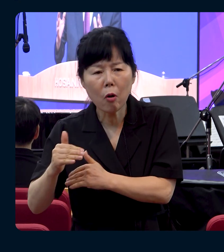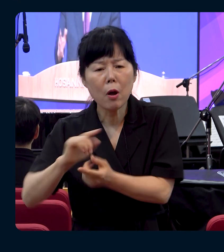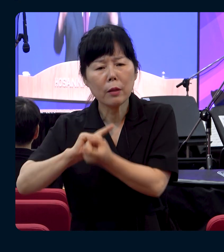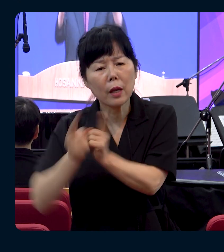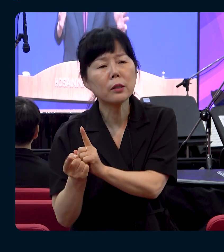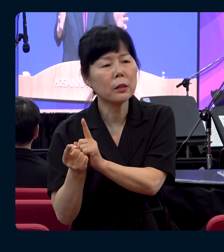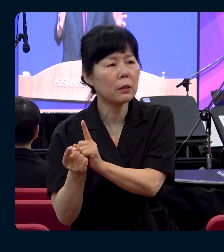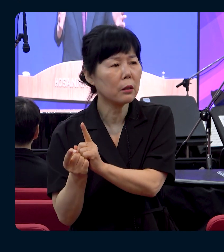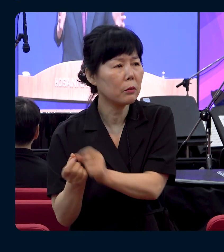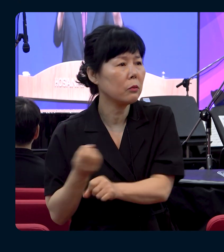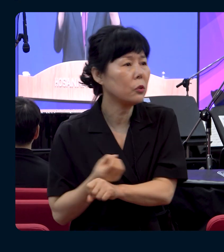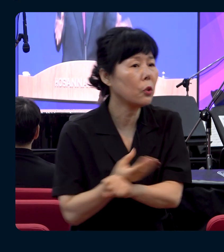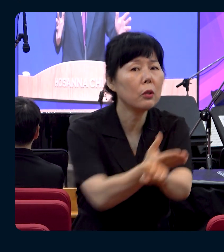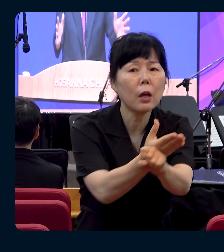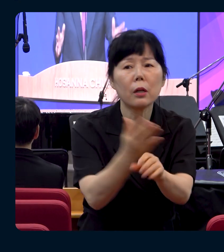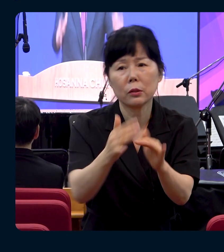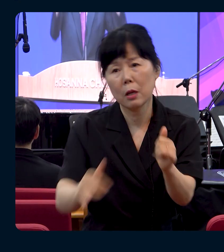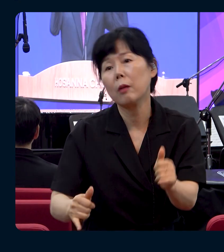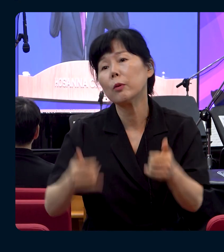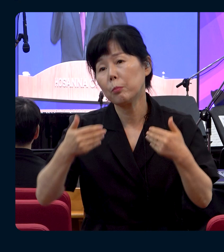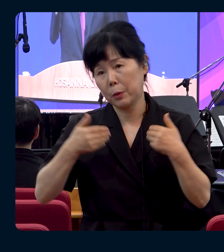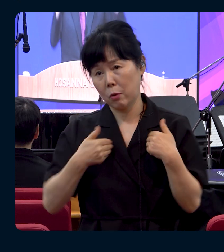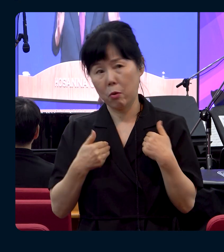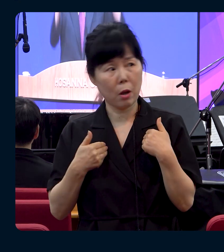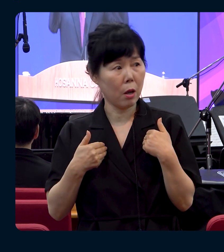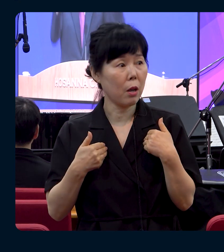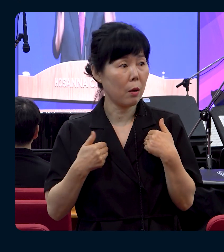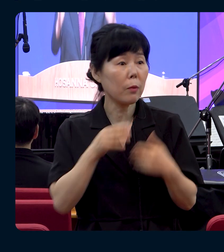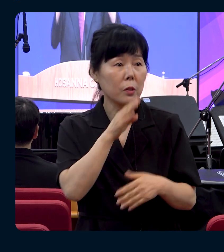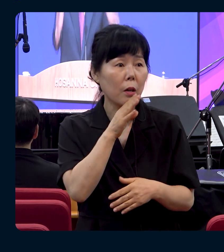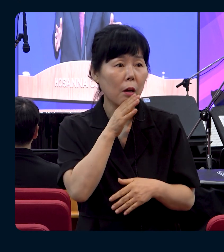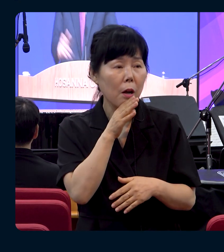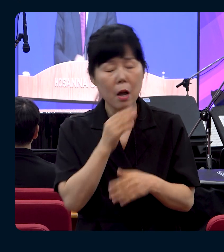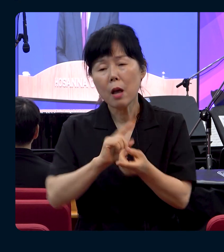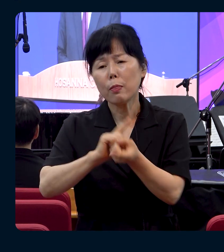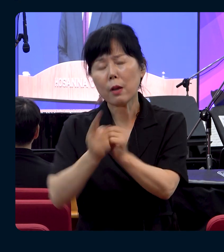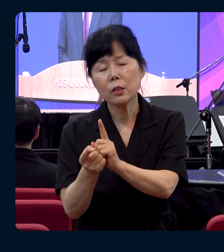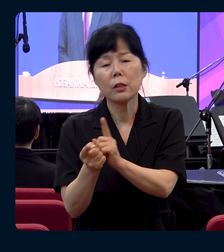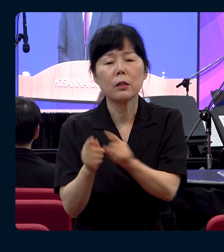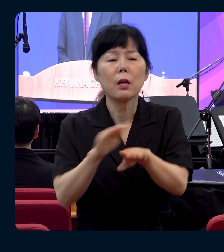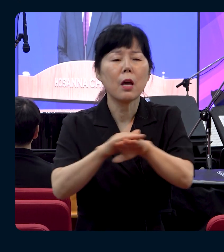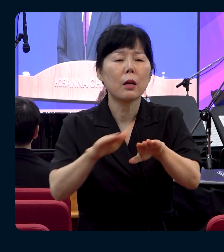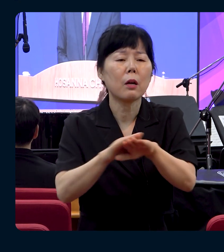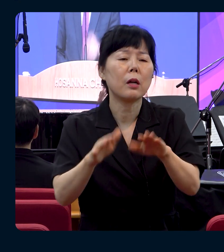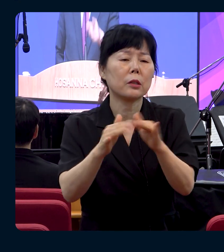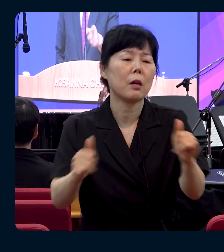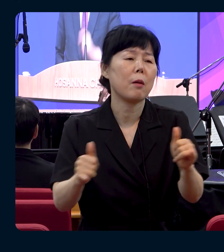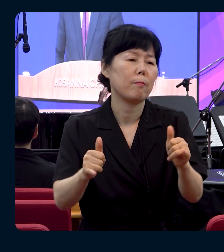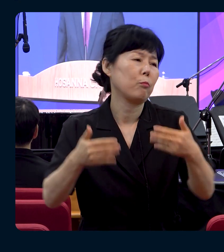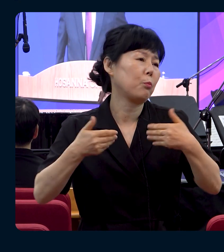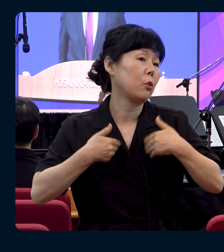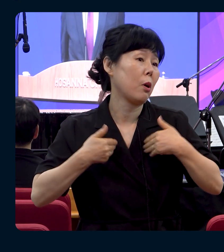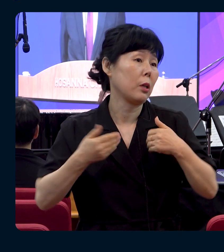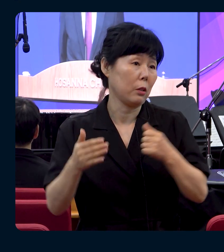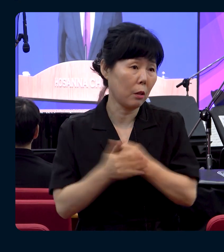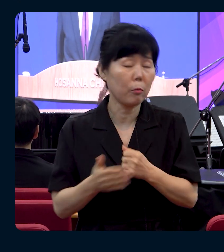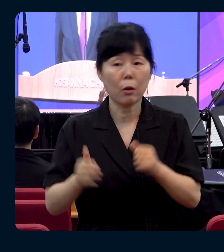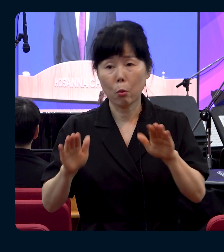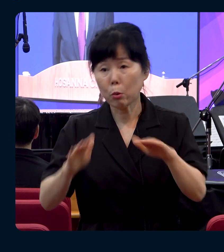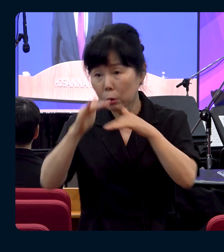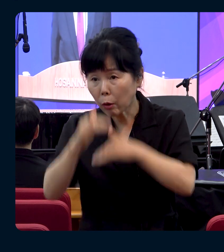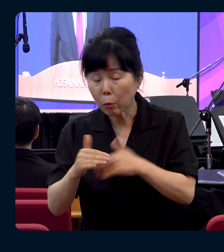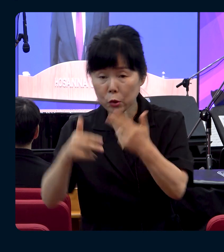또 어떤 문제가 있으면 그 사람이 그 문제를 또 해결할 수 있어야 하니까. 그래서 오늘 말씀에도